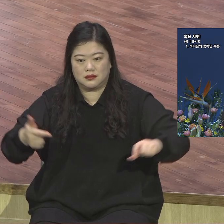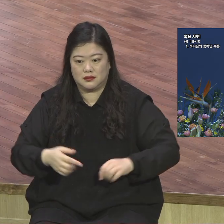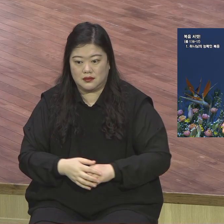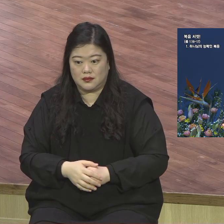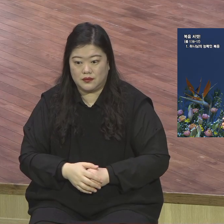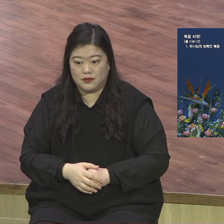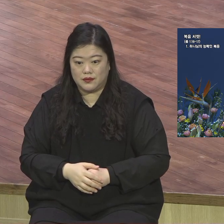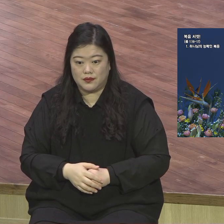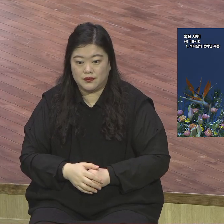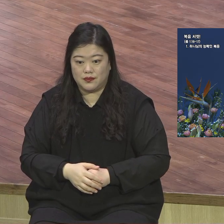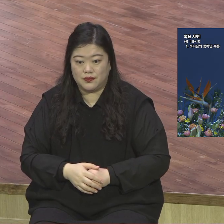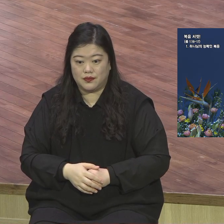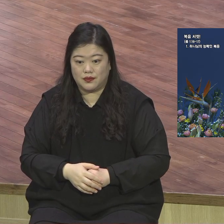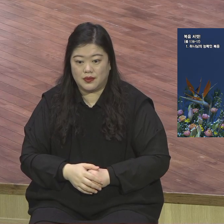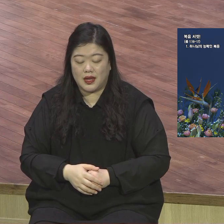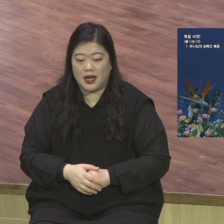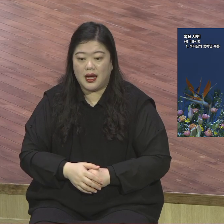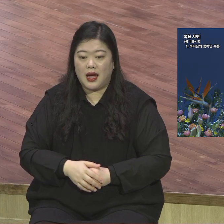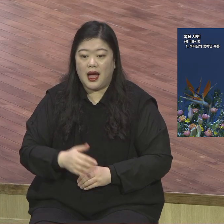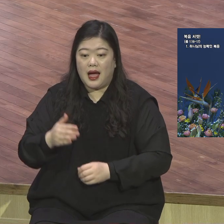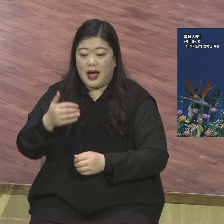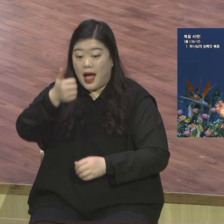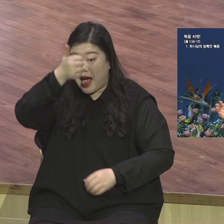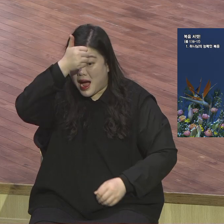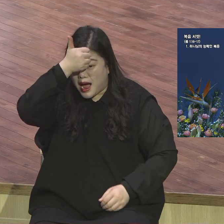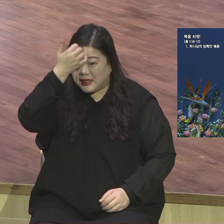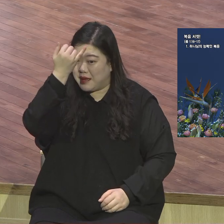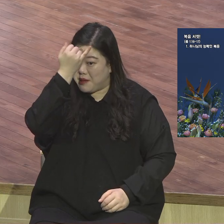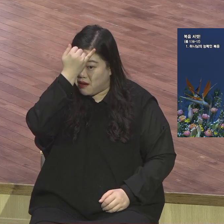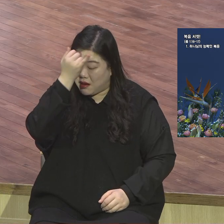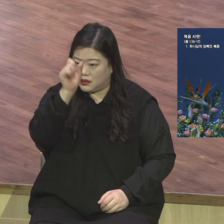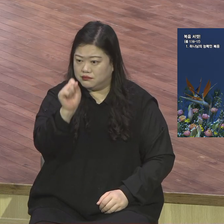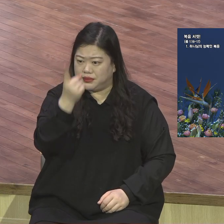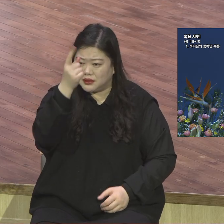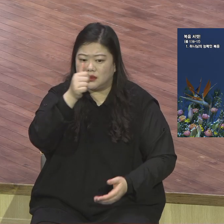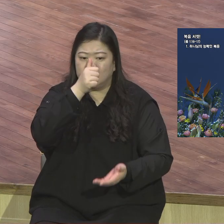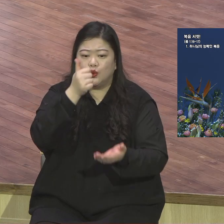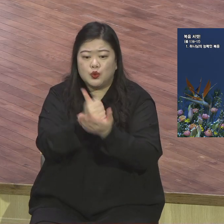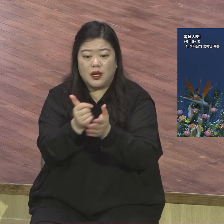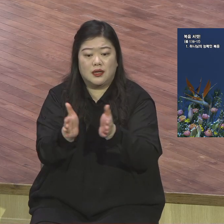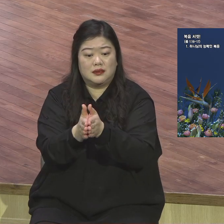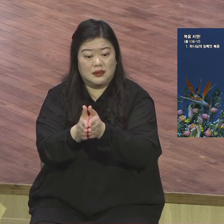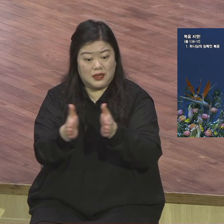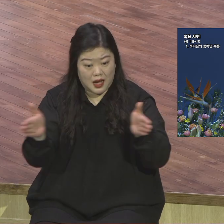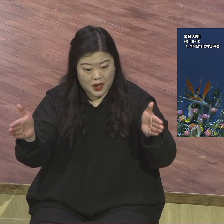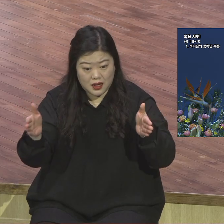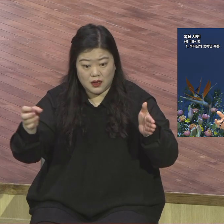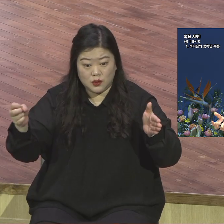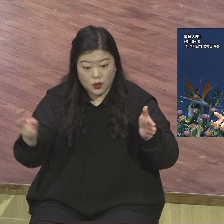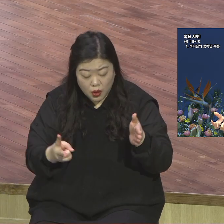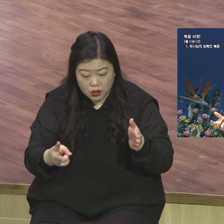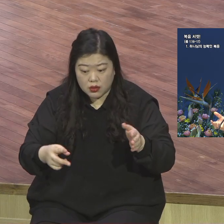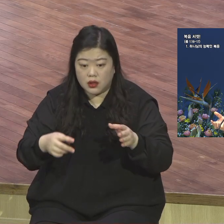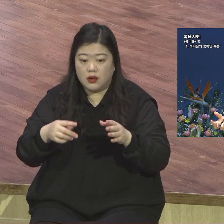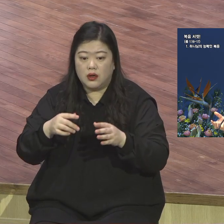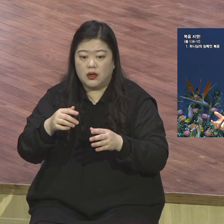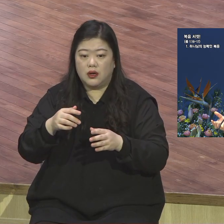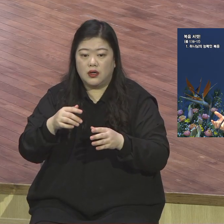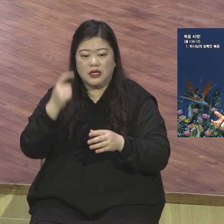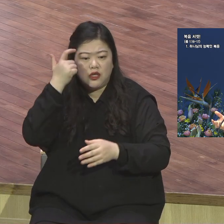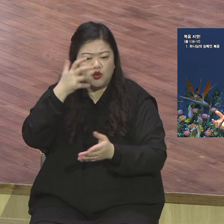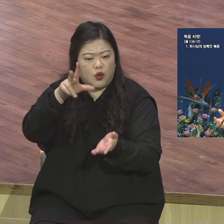뭐요? 12가지 영적 문제. 이 종교인들 모릅니다. 심지어 교회를 다녀도 모릅니다. 12가지